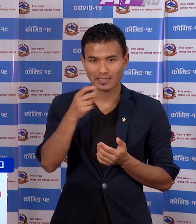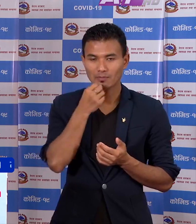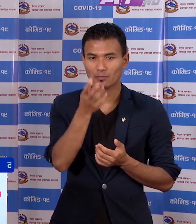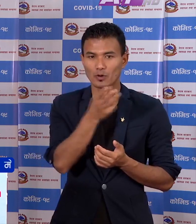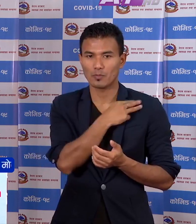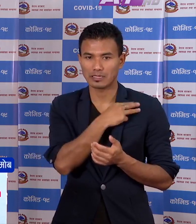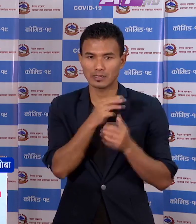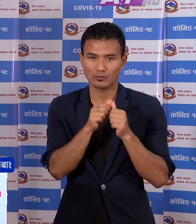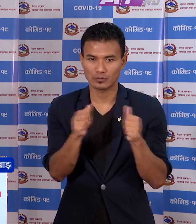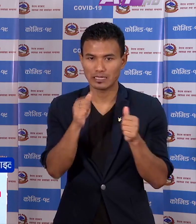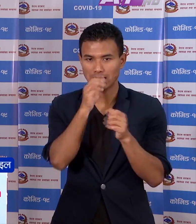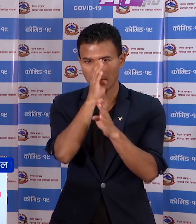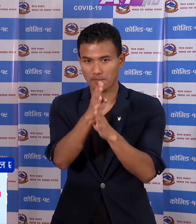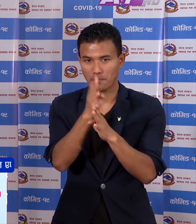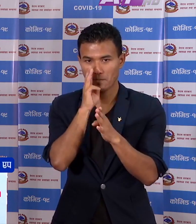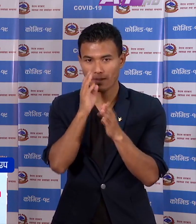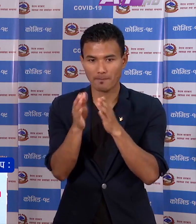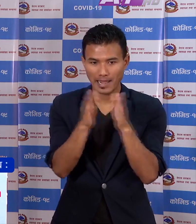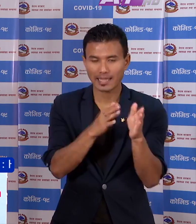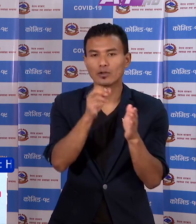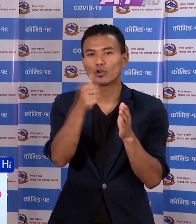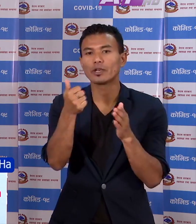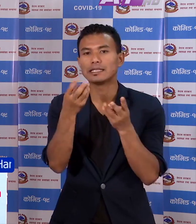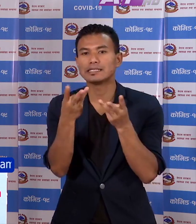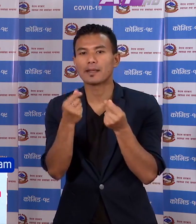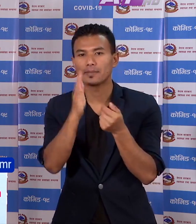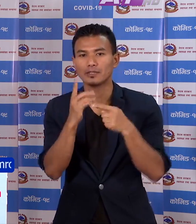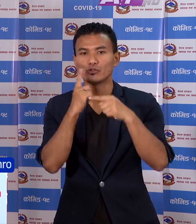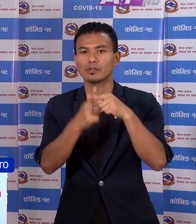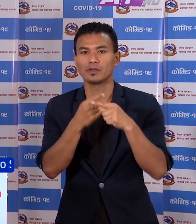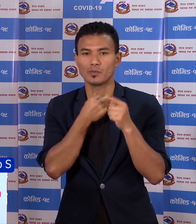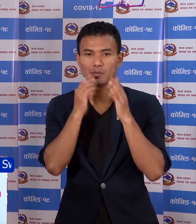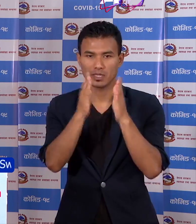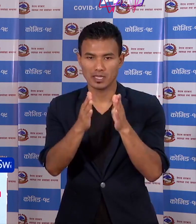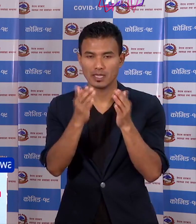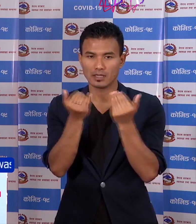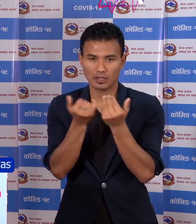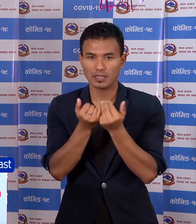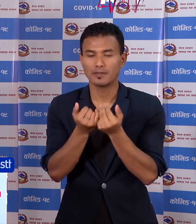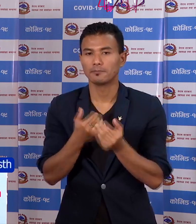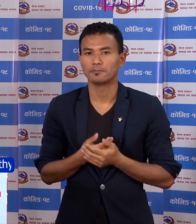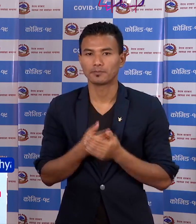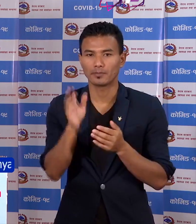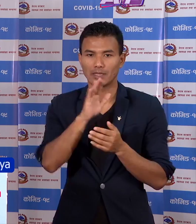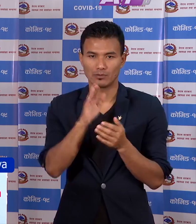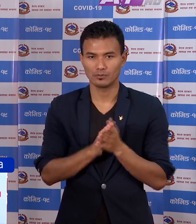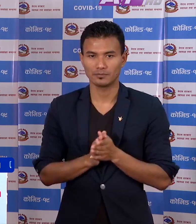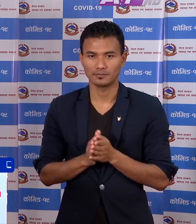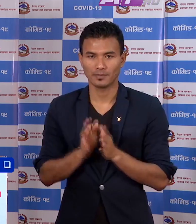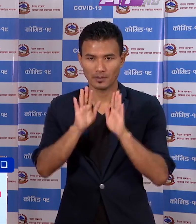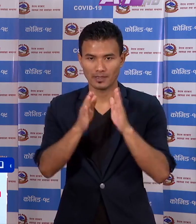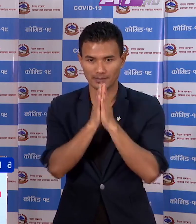प्रवक्ताको रूपमा लाइव मा बहेक अन्य हिसाबले जोडिने प्रतिवद्धेता ब्यक्तगर्दै बिदा होन्चु